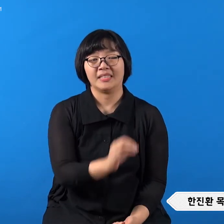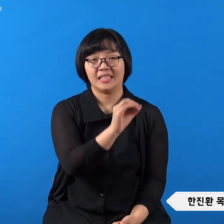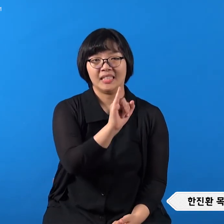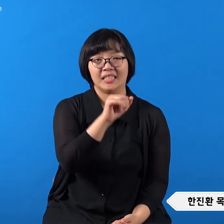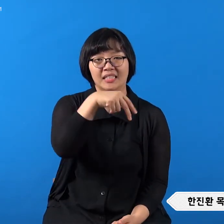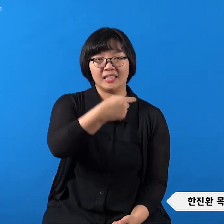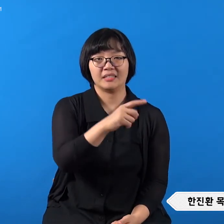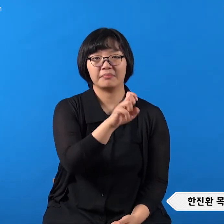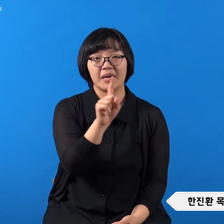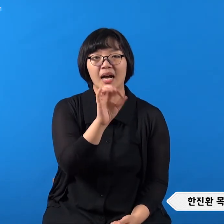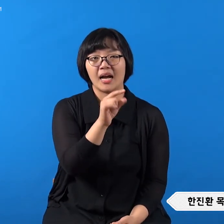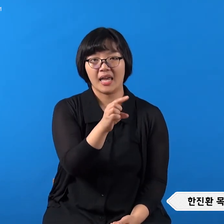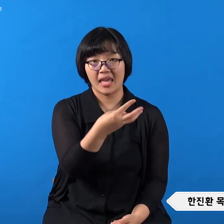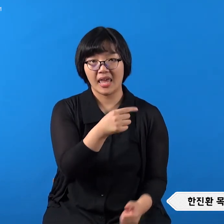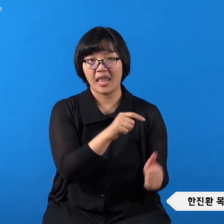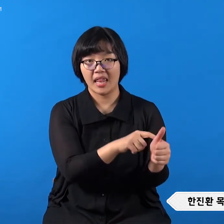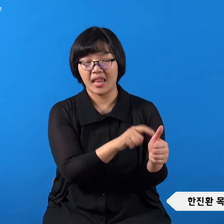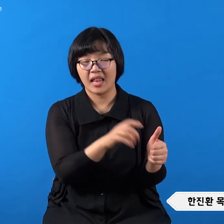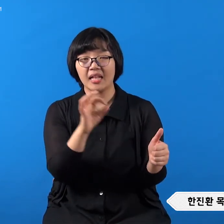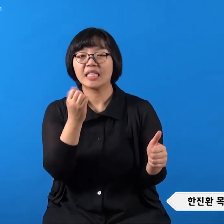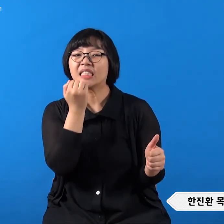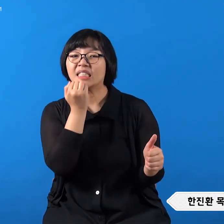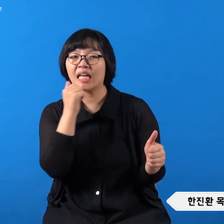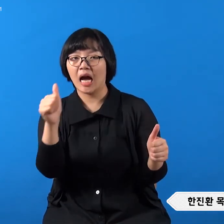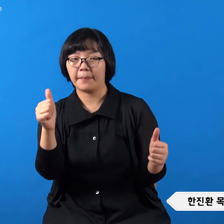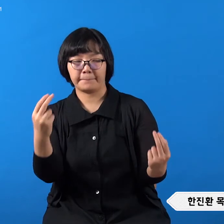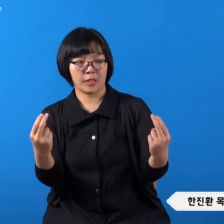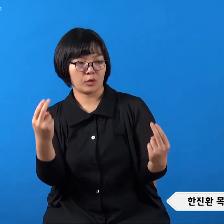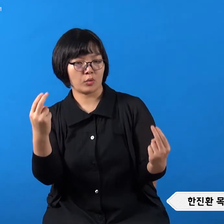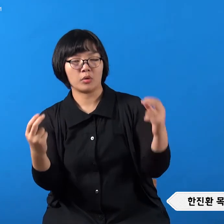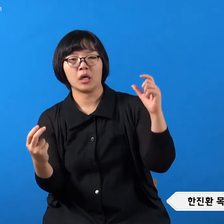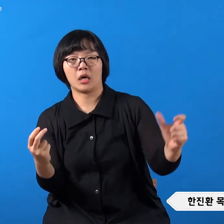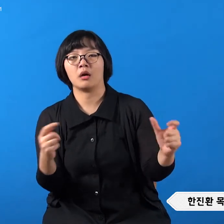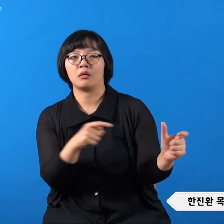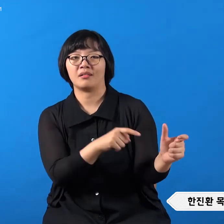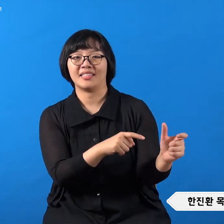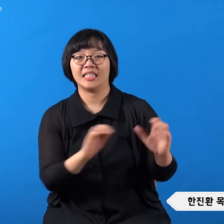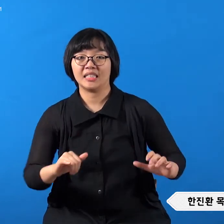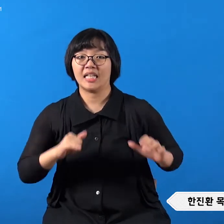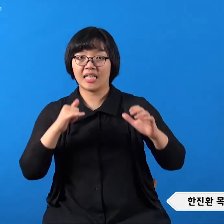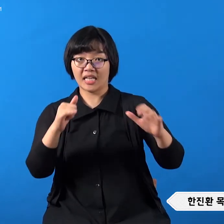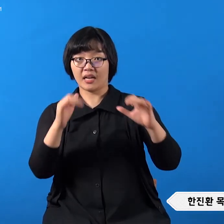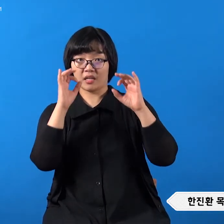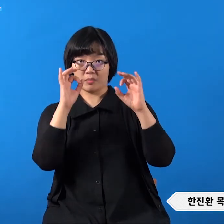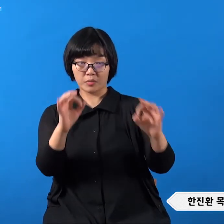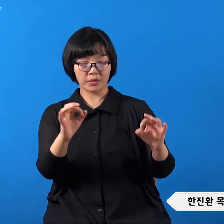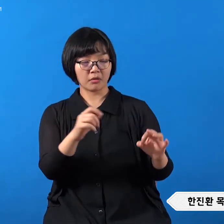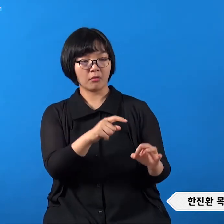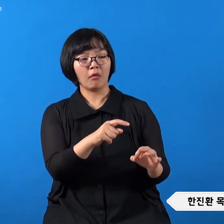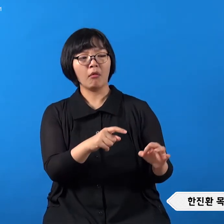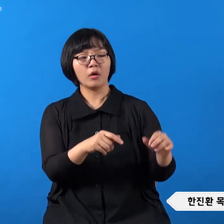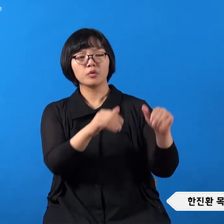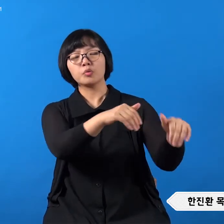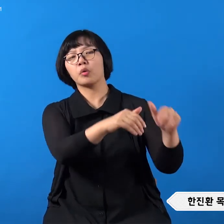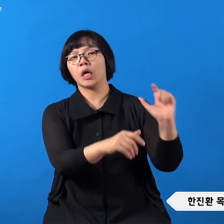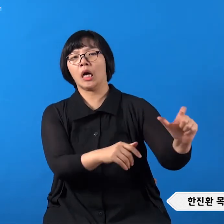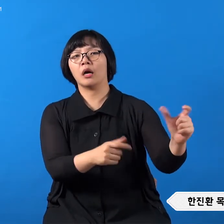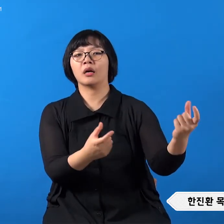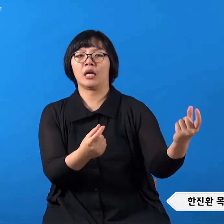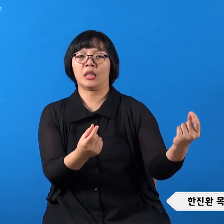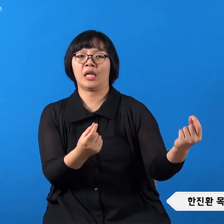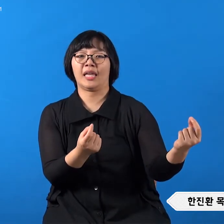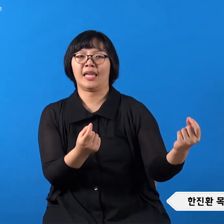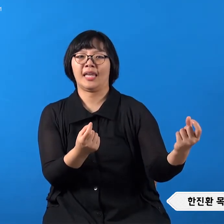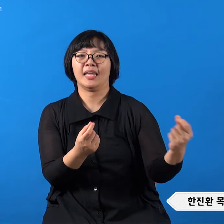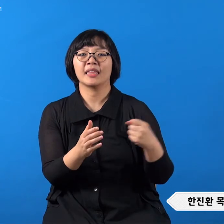이스마엘이 이삭보다 더 세다고 했죠. 이 세상에서는 종이 아들보다 더 세다고 했습니다. 그래서 우리가